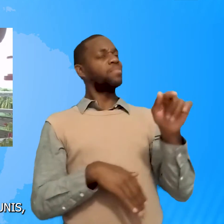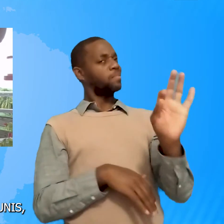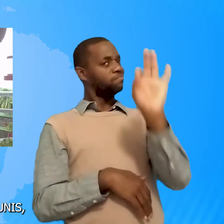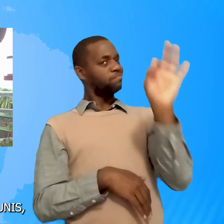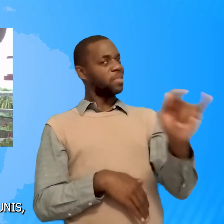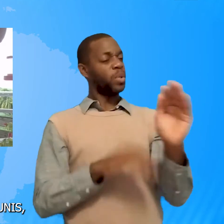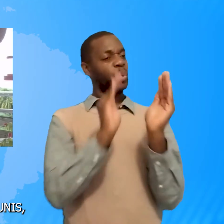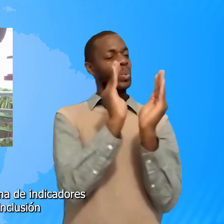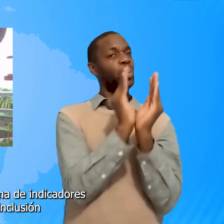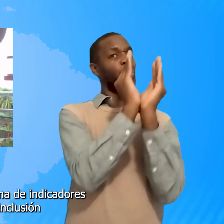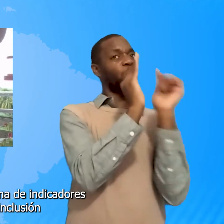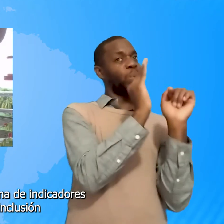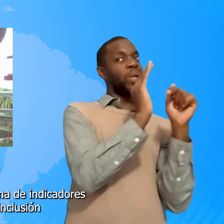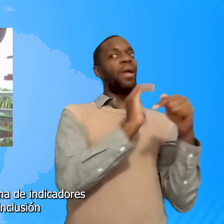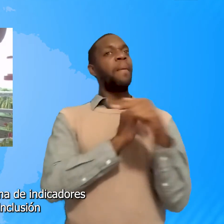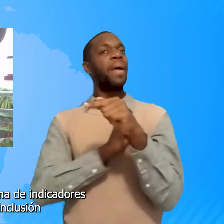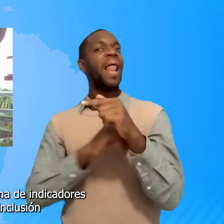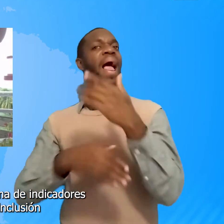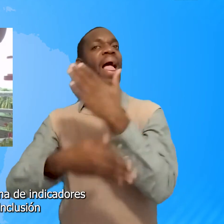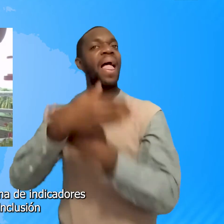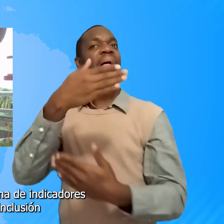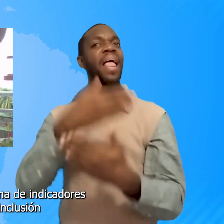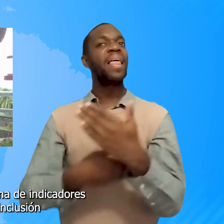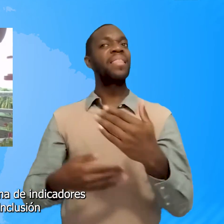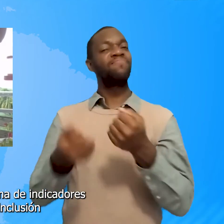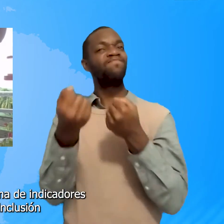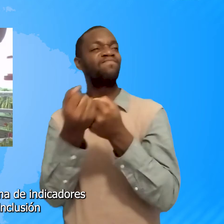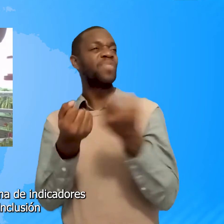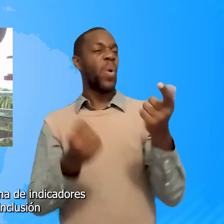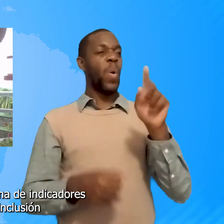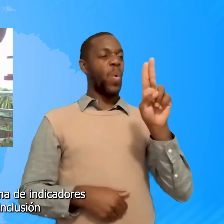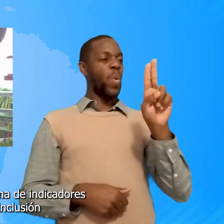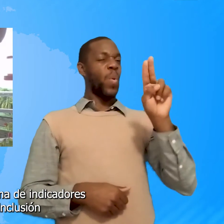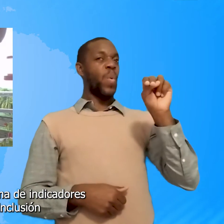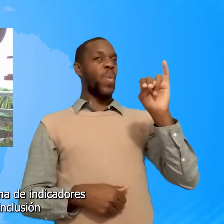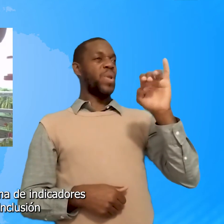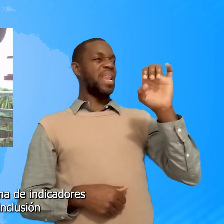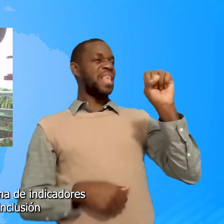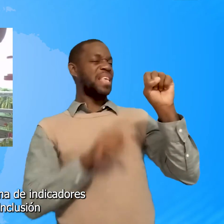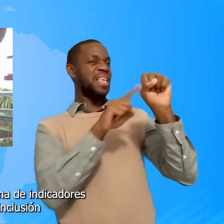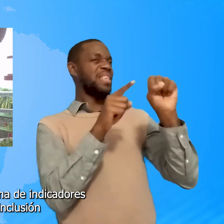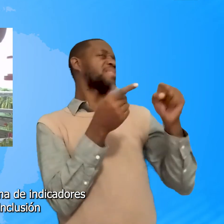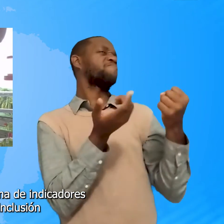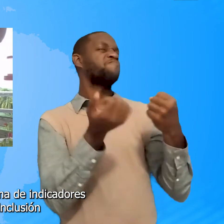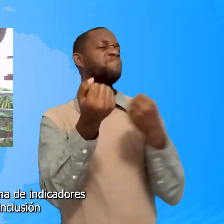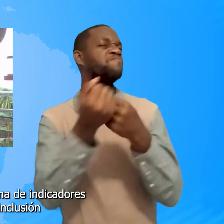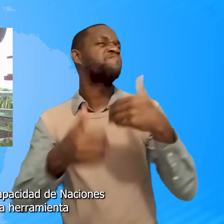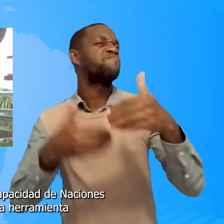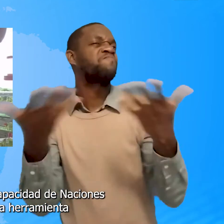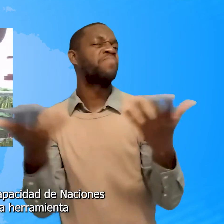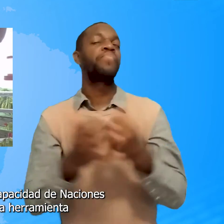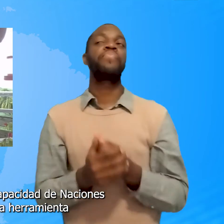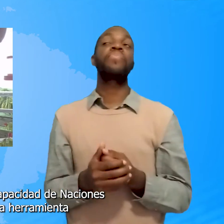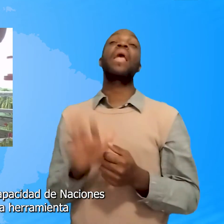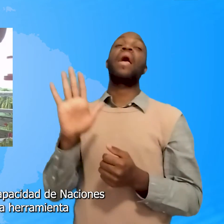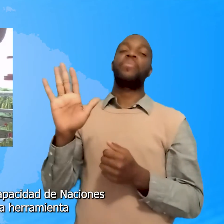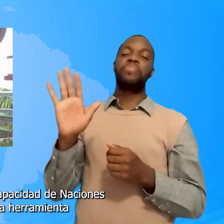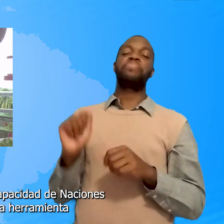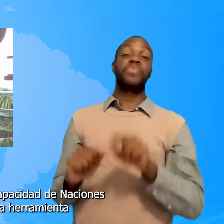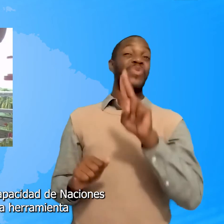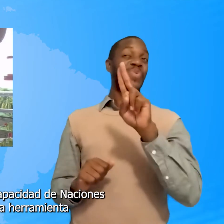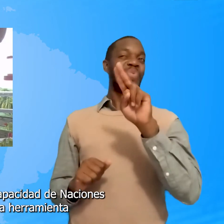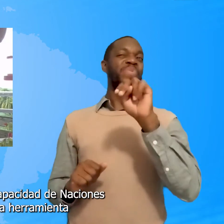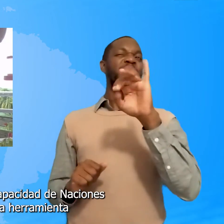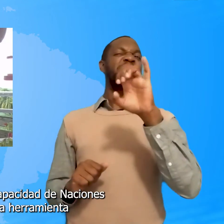Sí, la UNDIS, que es este sistema con indicadores para la inclusión de personas con discapacidad